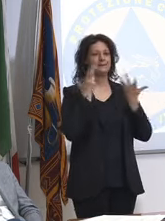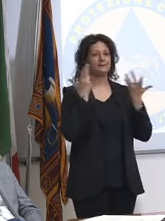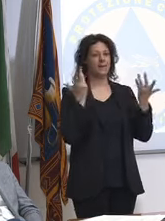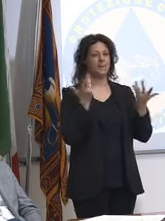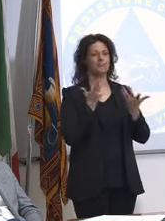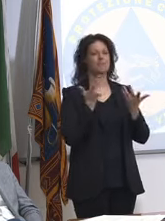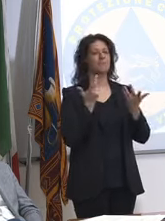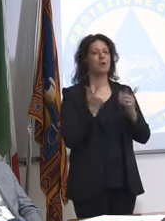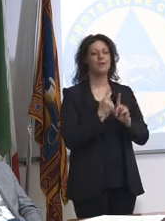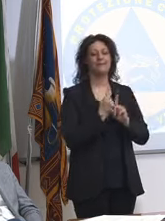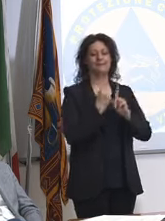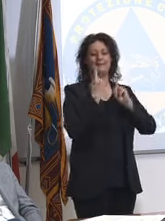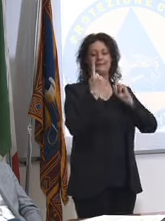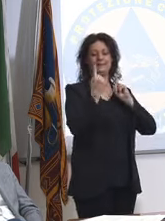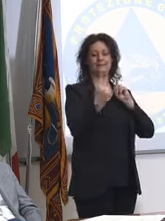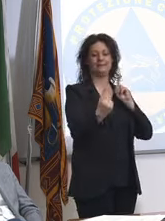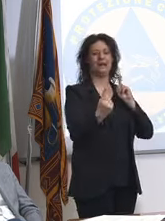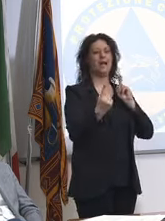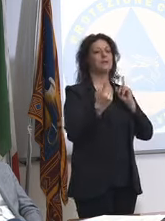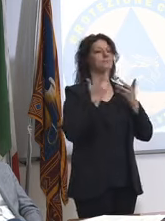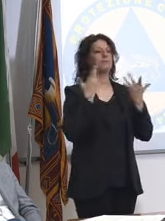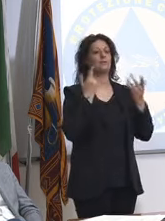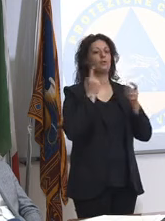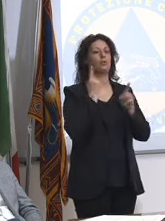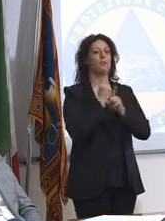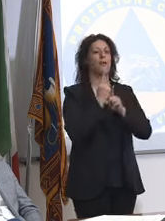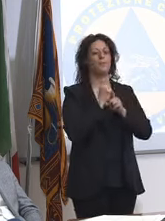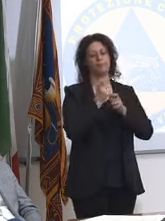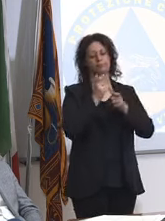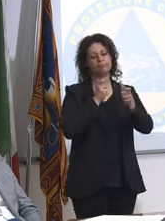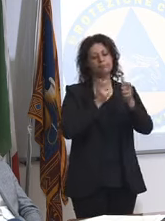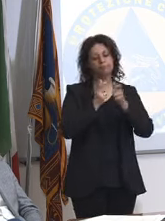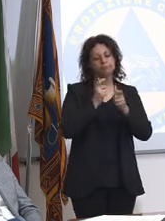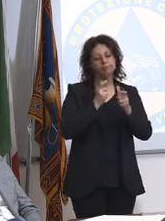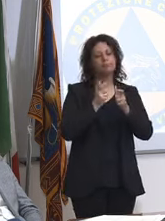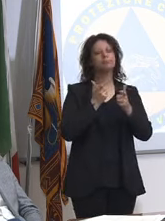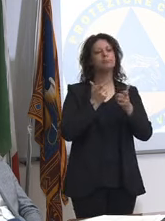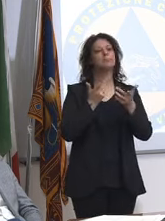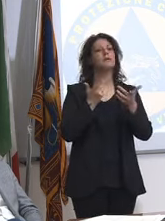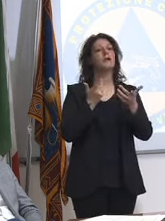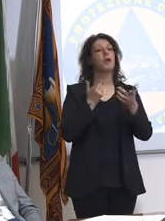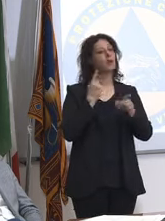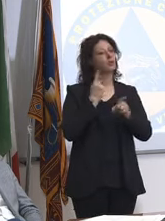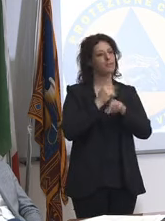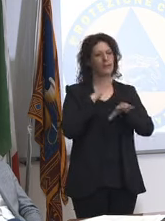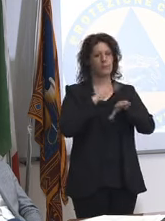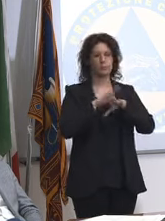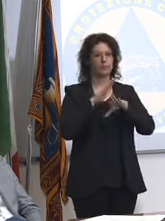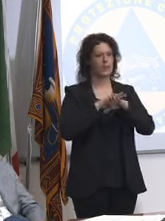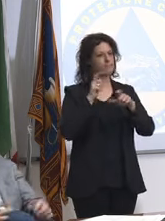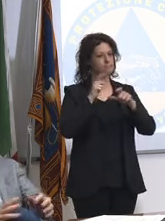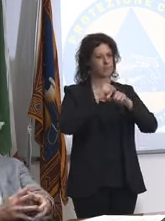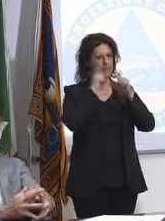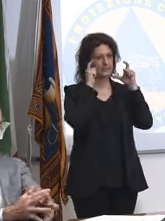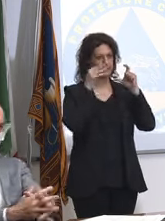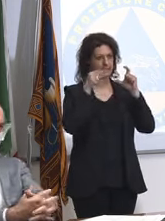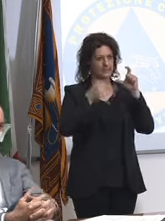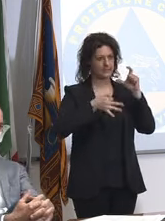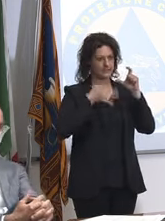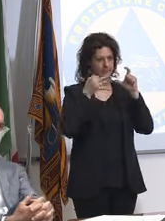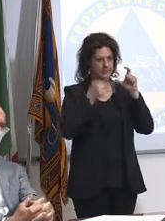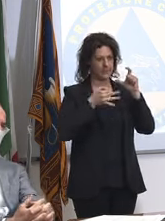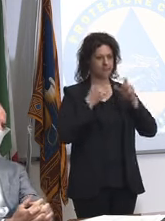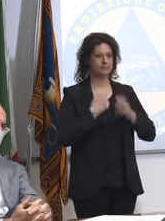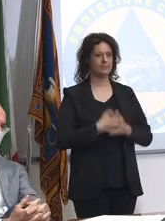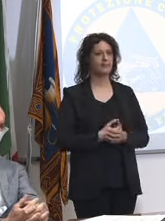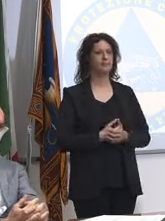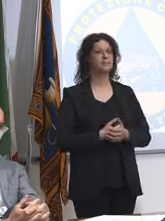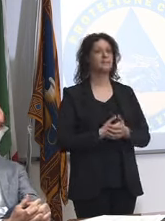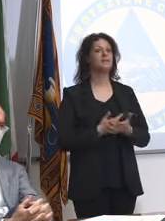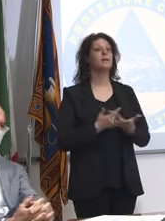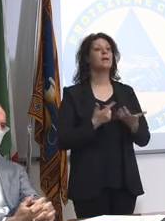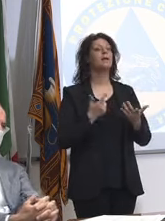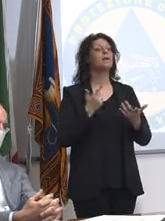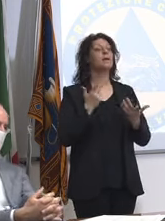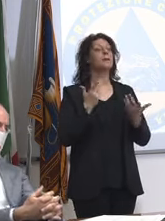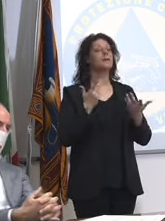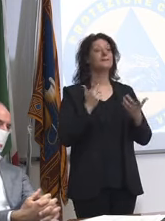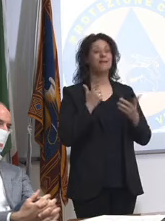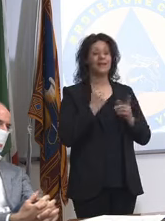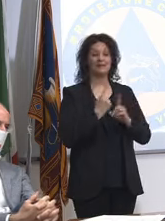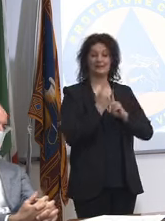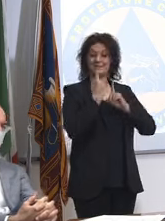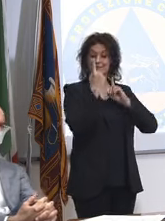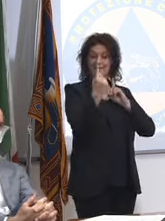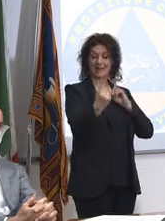la mascherina. Dove non si può rispettare la distanza interpersonale, in questo momento bisogna utilizzare la mascherina. Questa è la condizione che